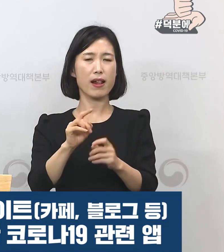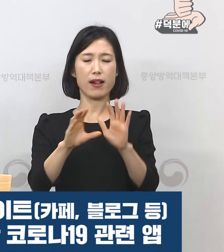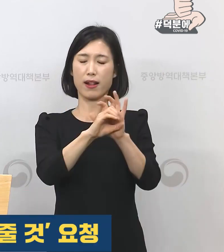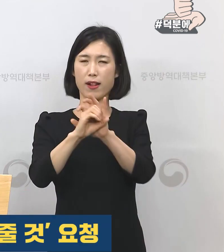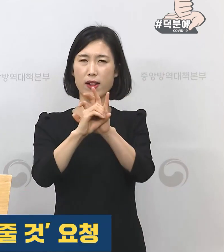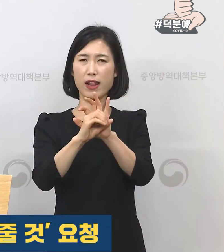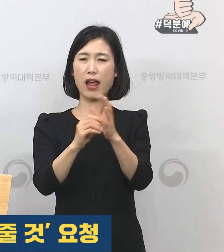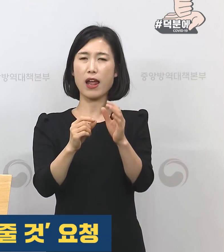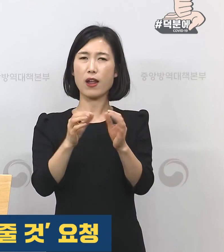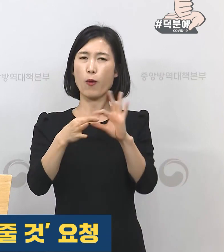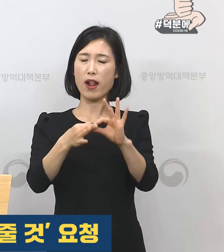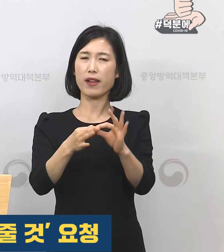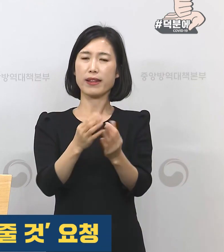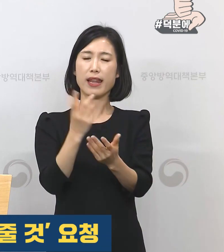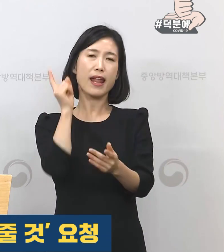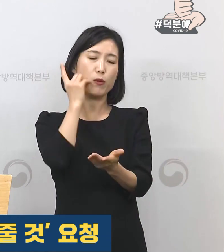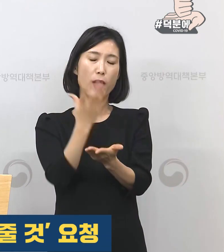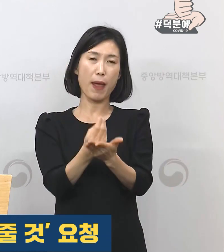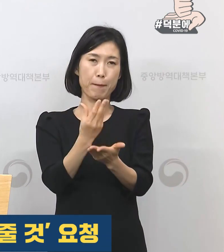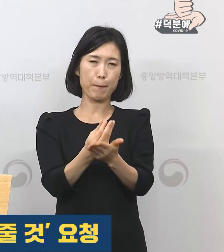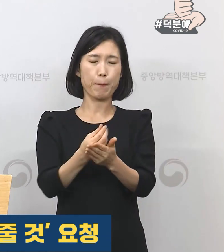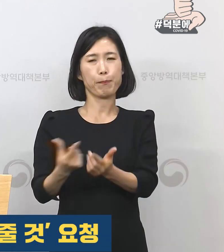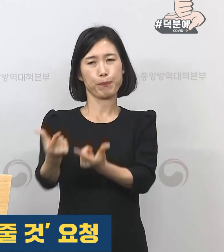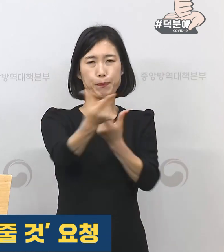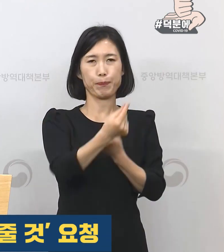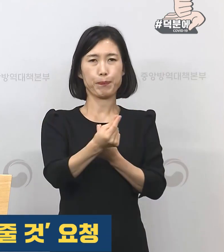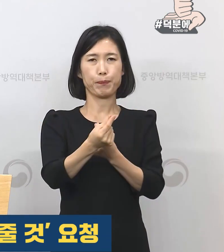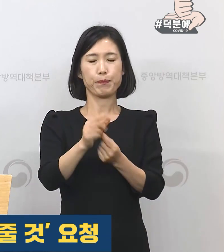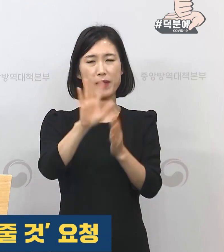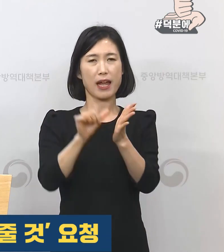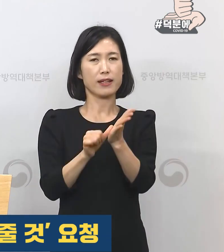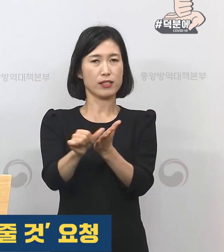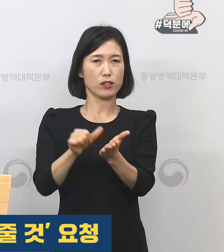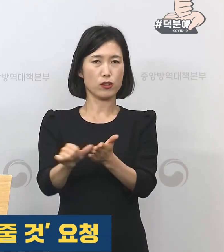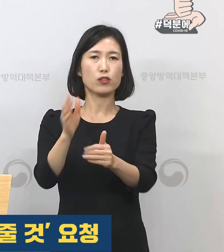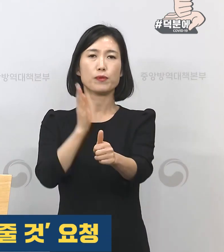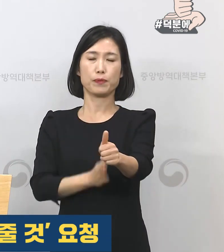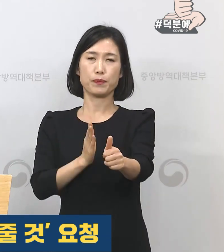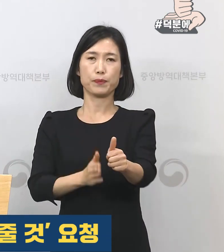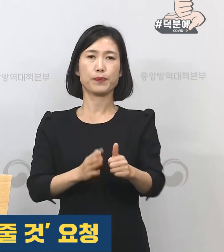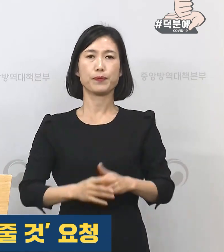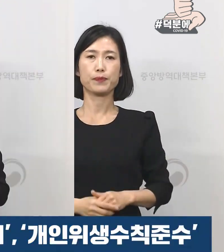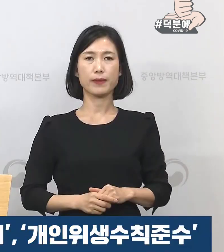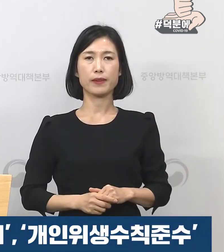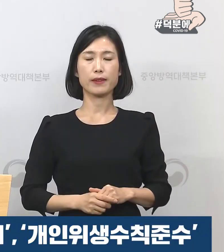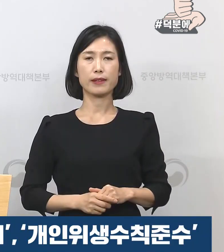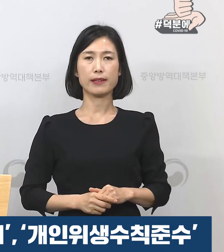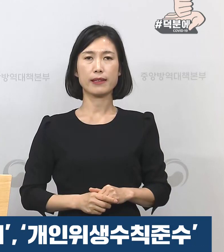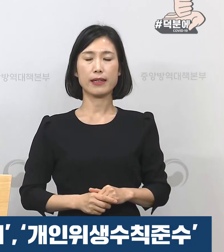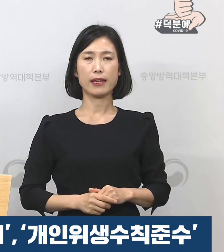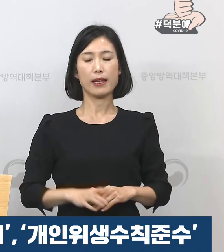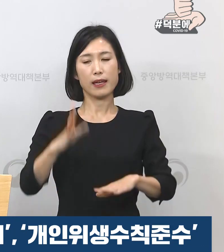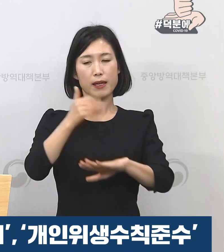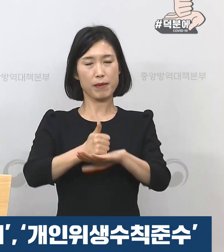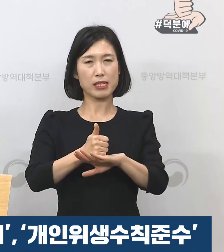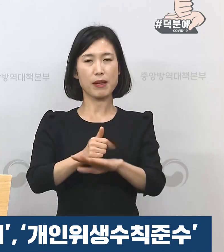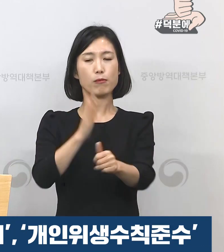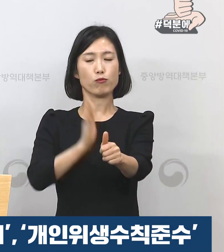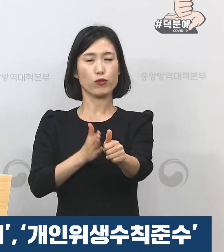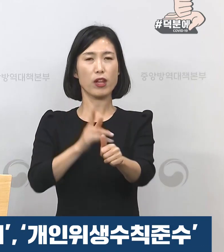앱에서도 동일한 조치를 취해 주실 것을 요청드립니다. 마지막으로